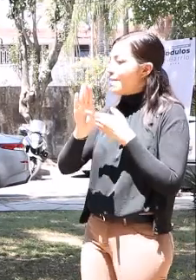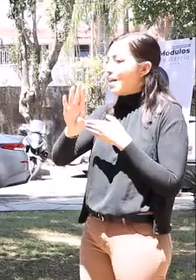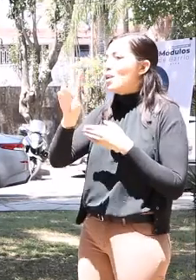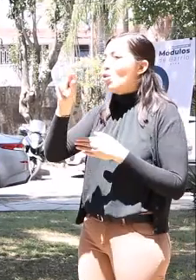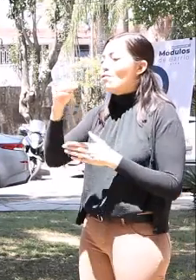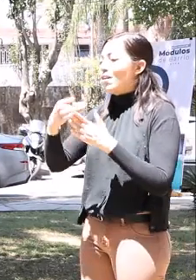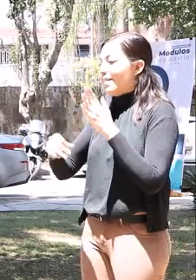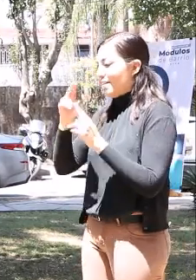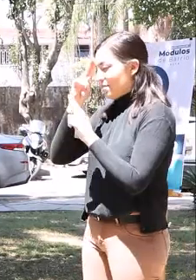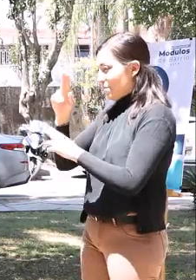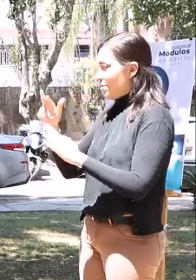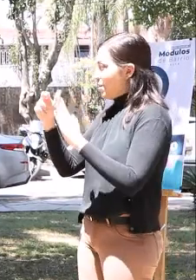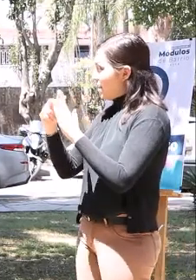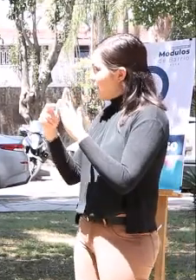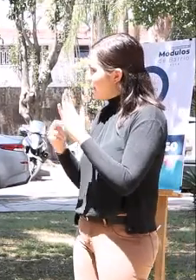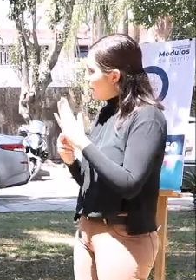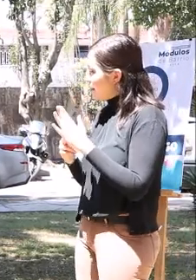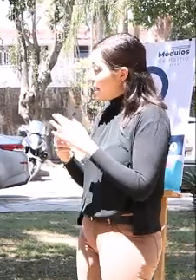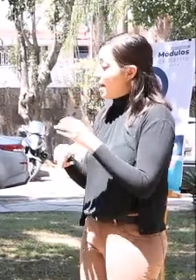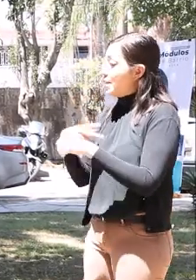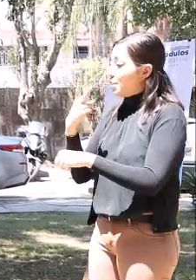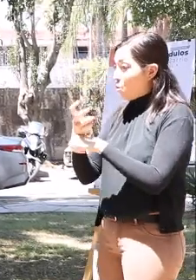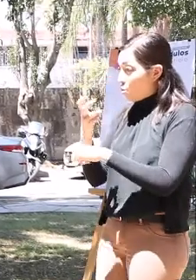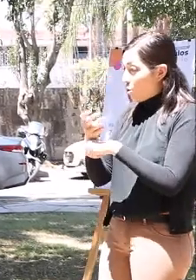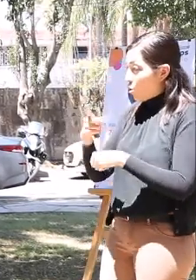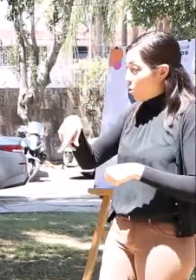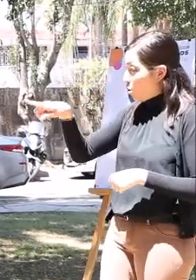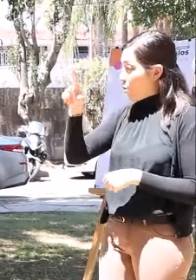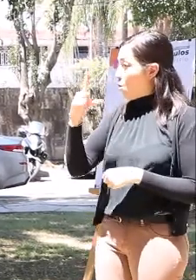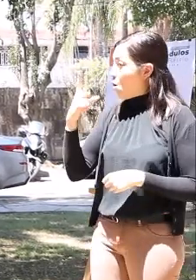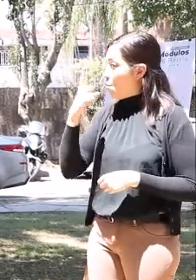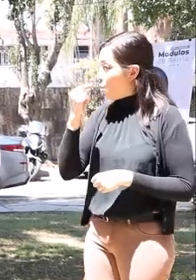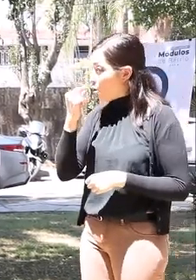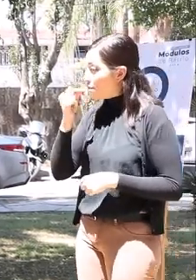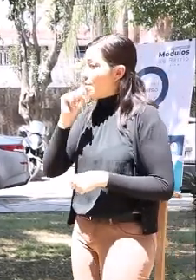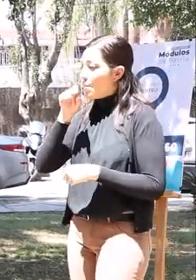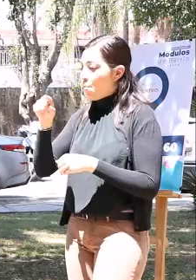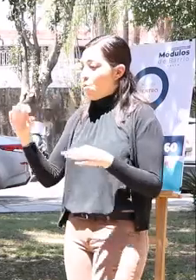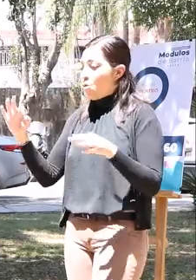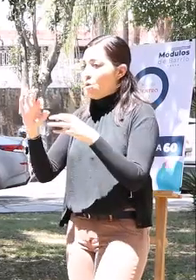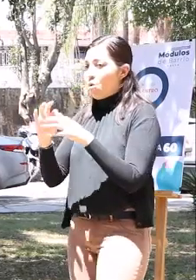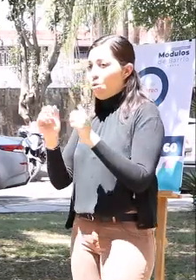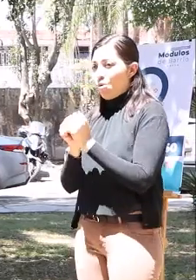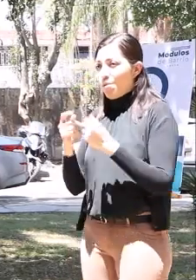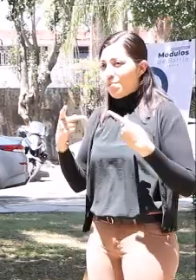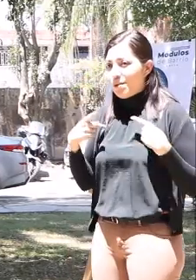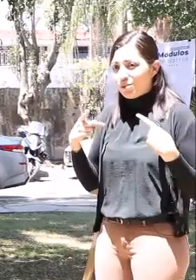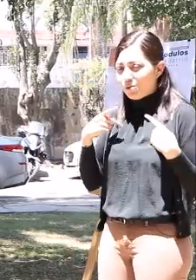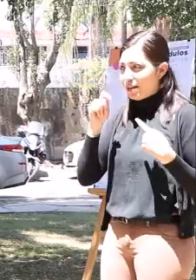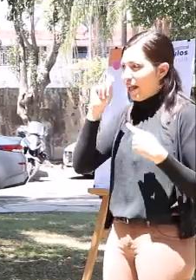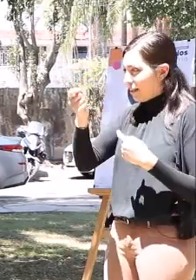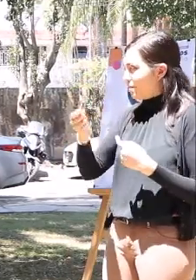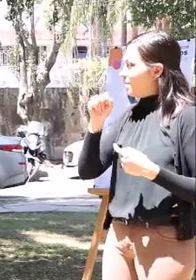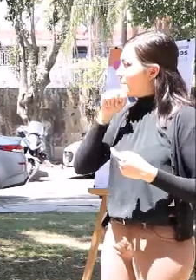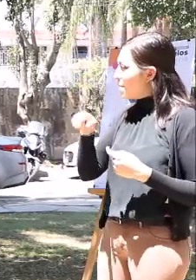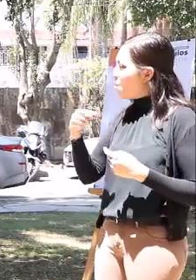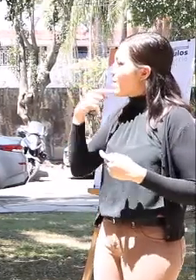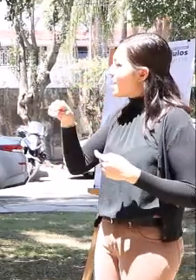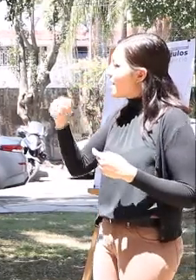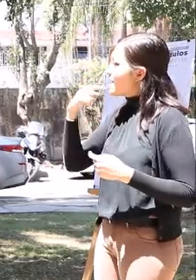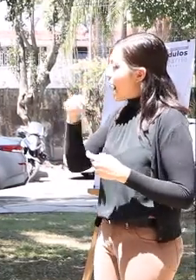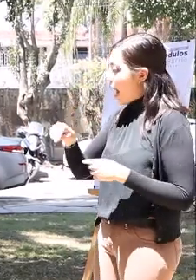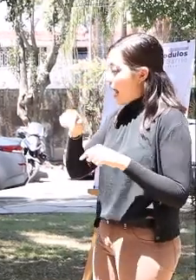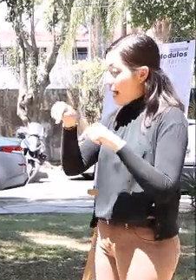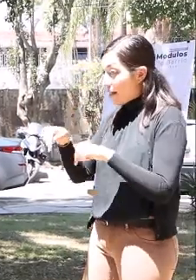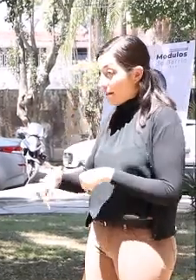reglamento. Y segundo, que los policías y los promotores de la paz y la legalidad, junto con los ciudadanos, empiecen a recibir esas quejas desde aquí.